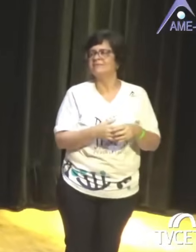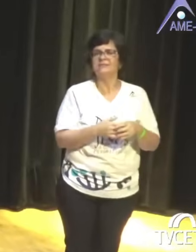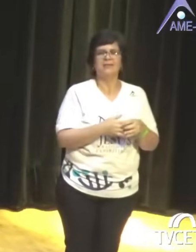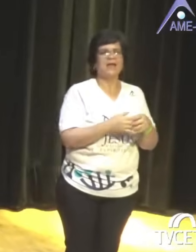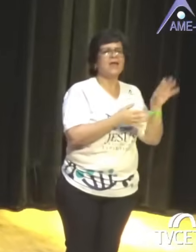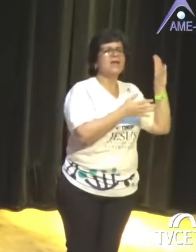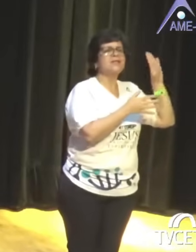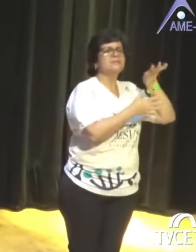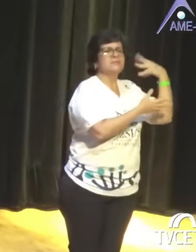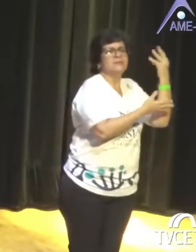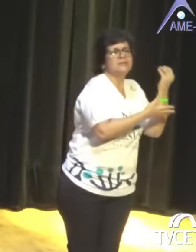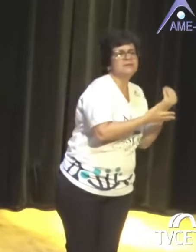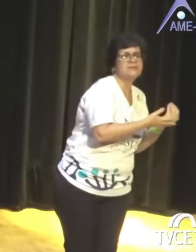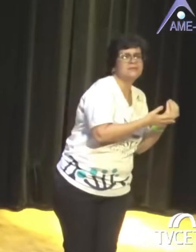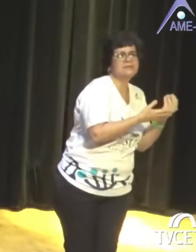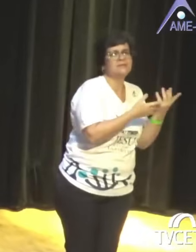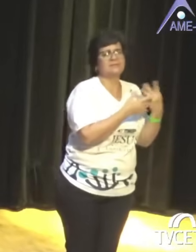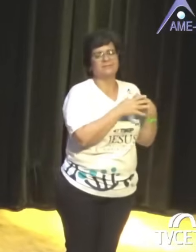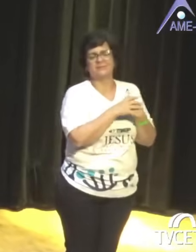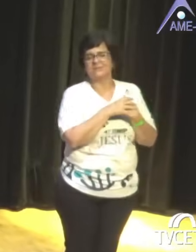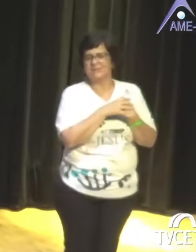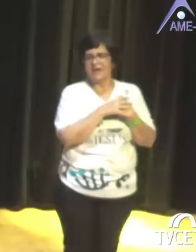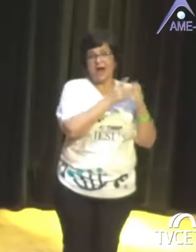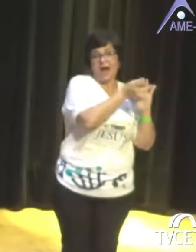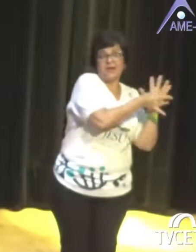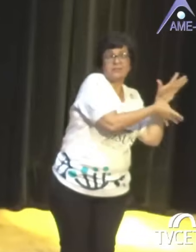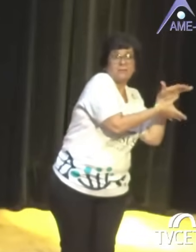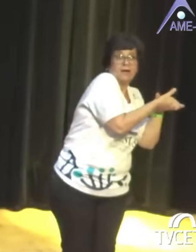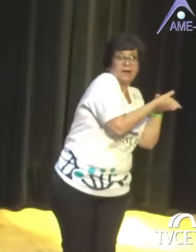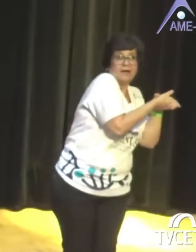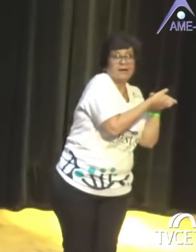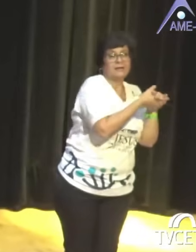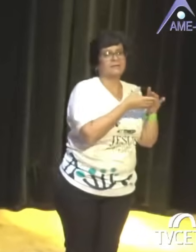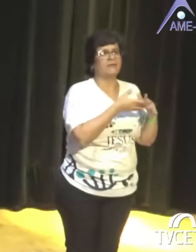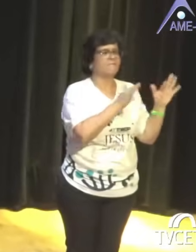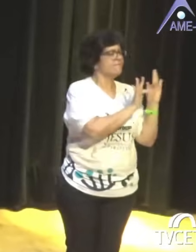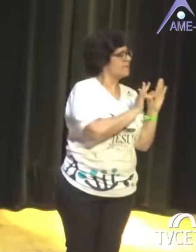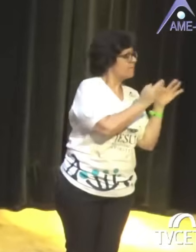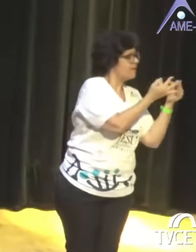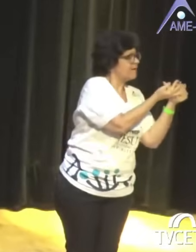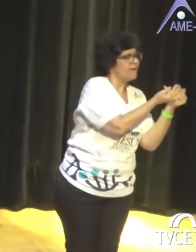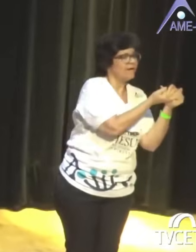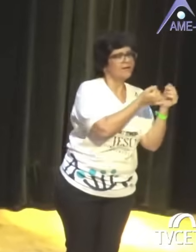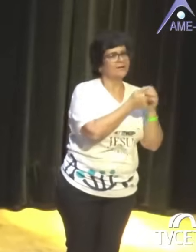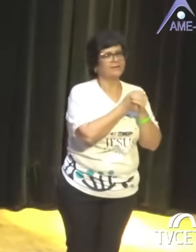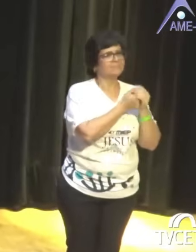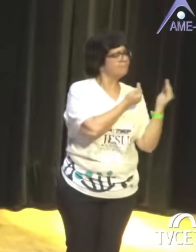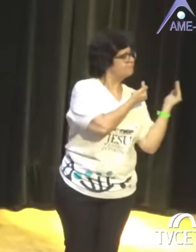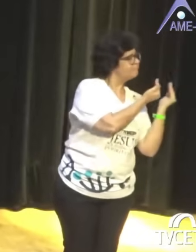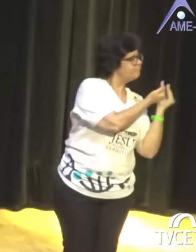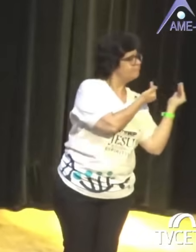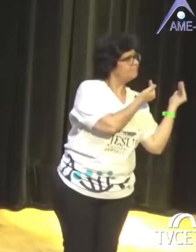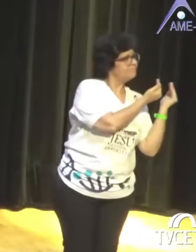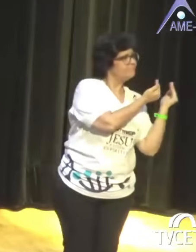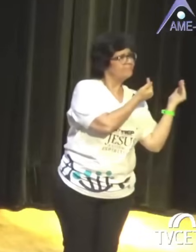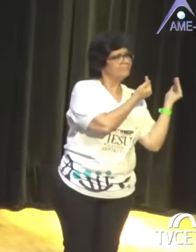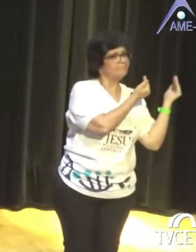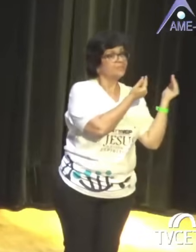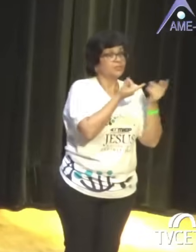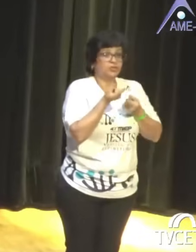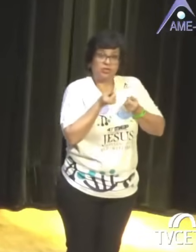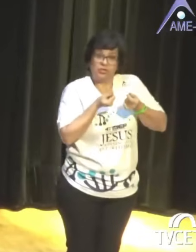de espiritismo de casamento de família